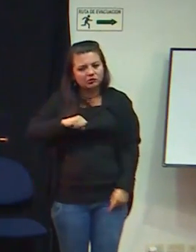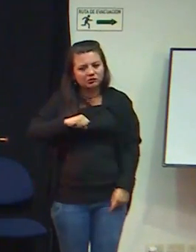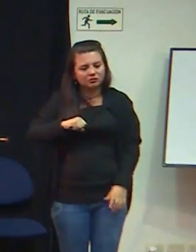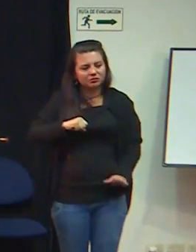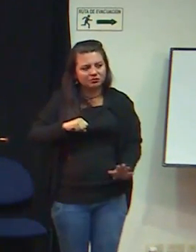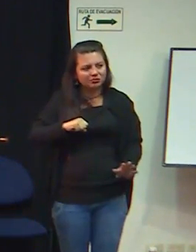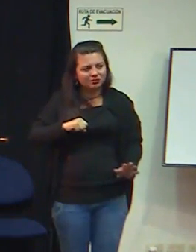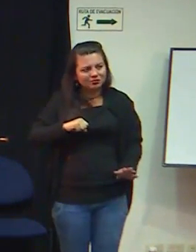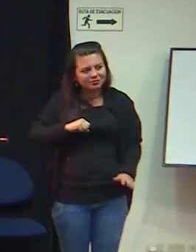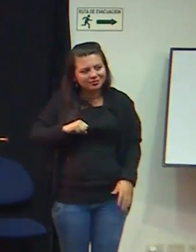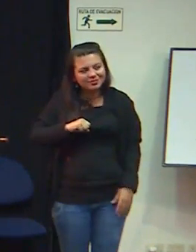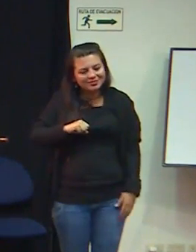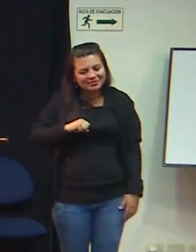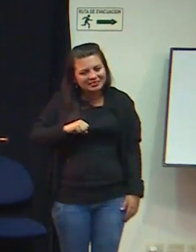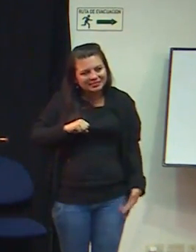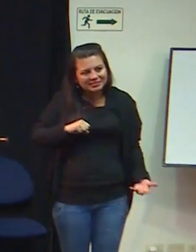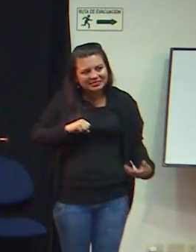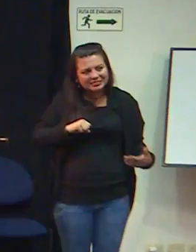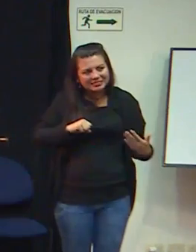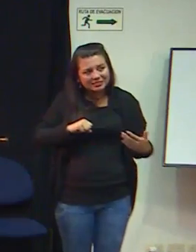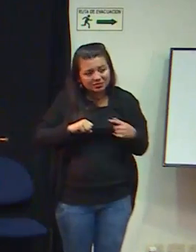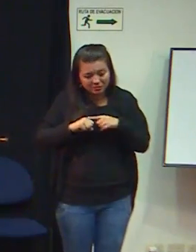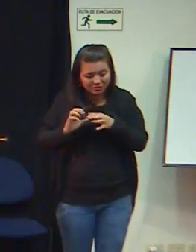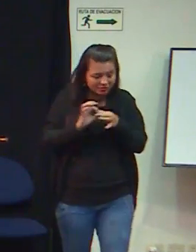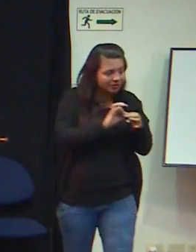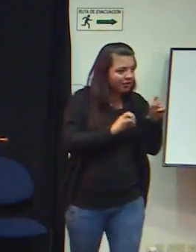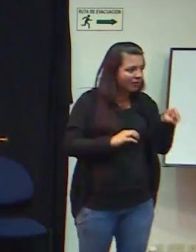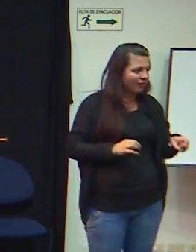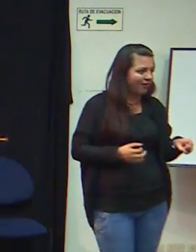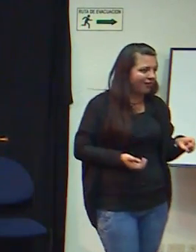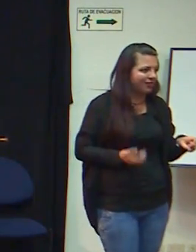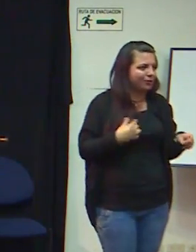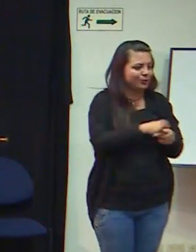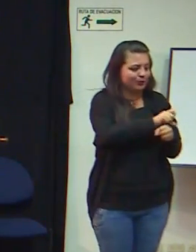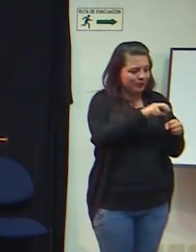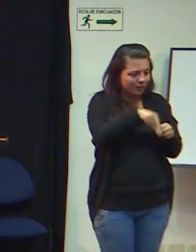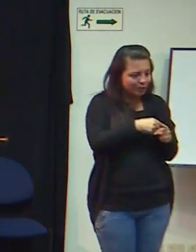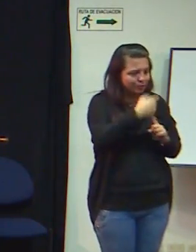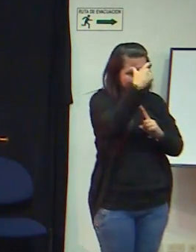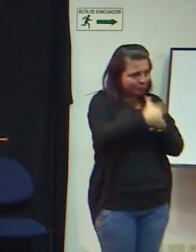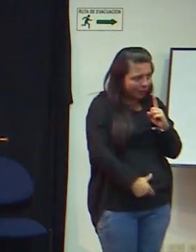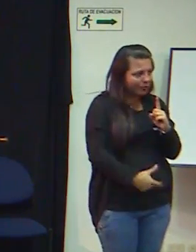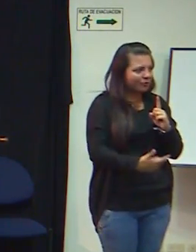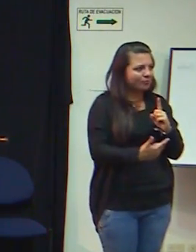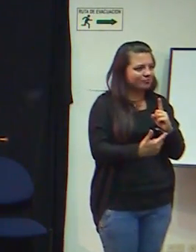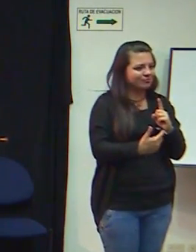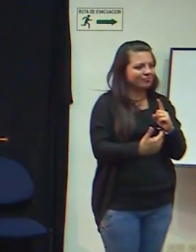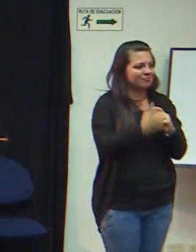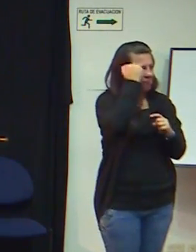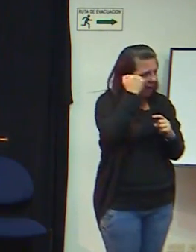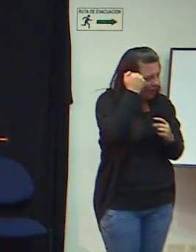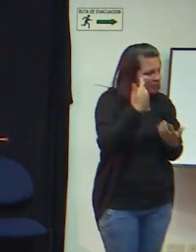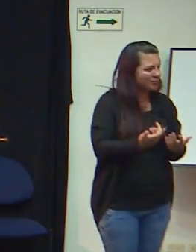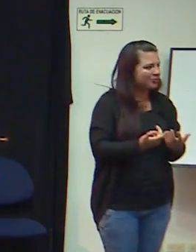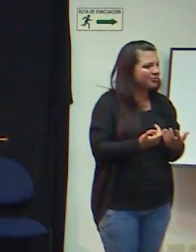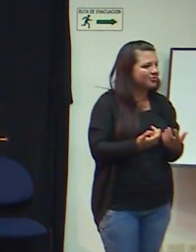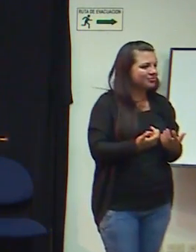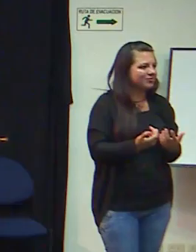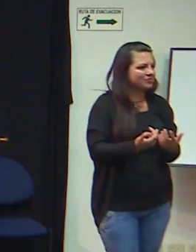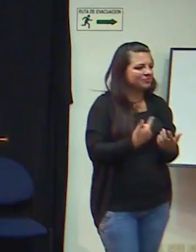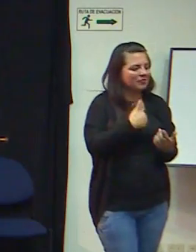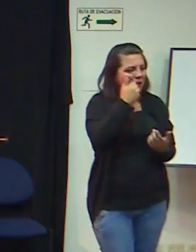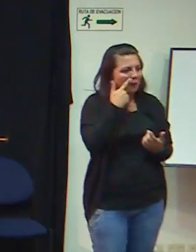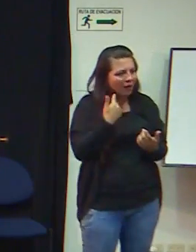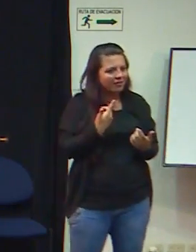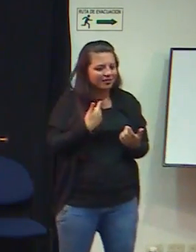también el derecho me da un deber como ciudadano, como sujeto, como maestro, como